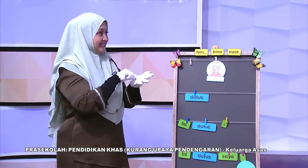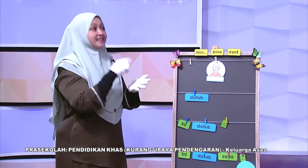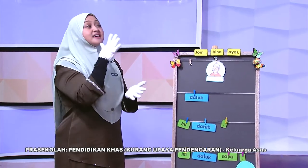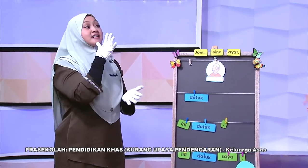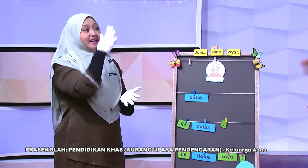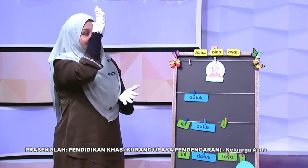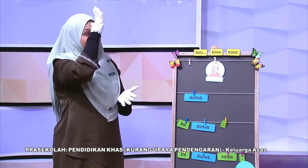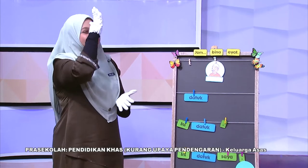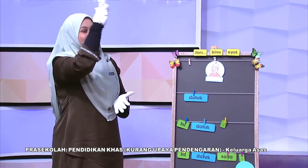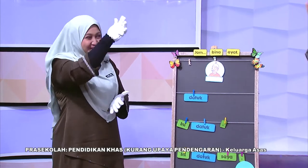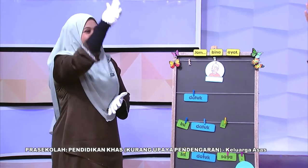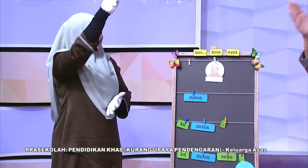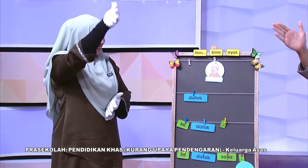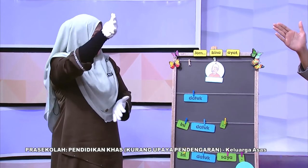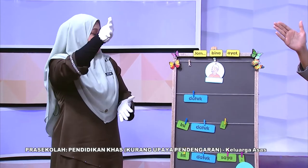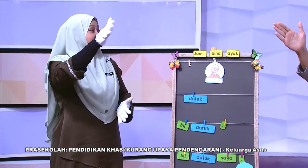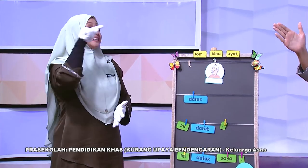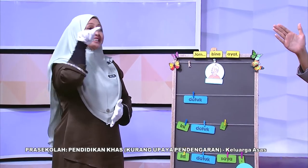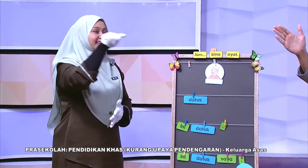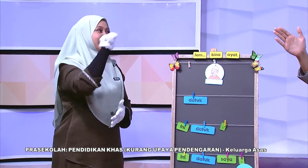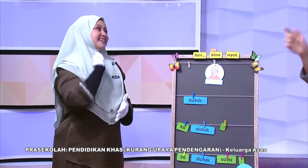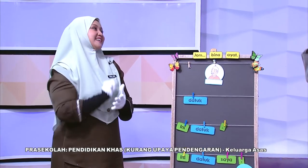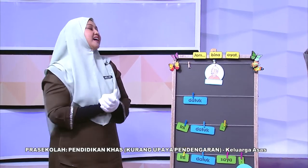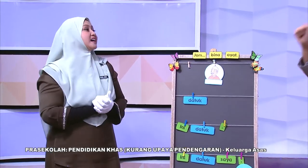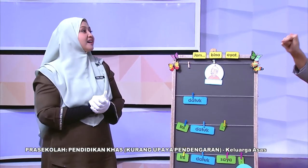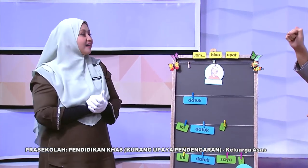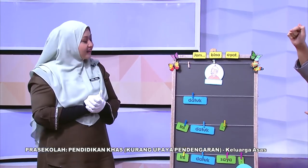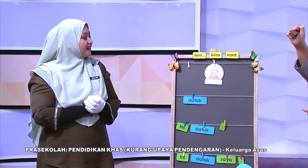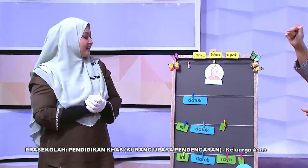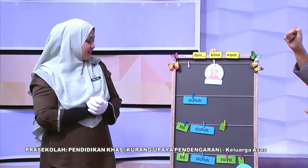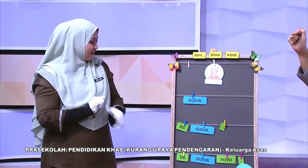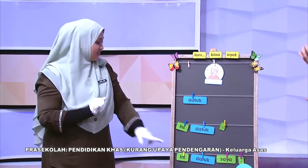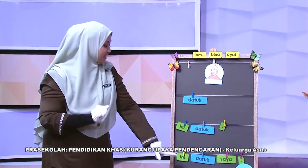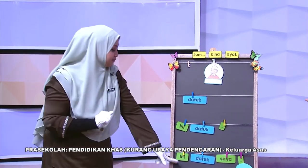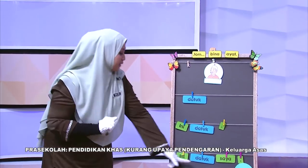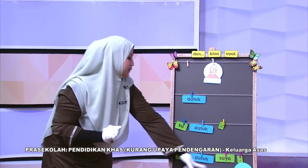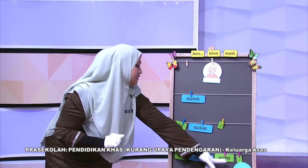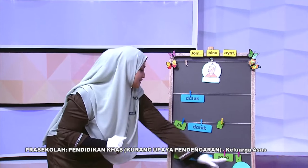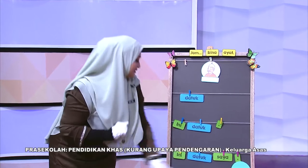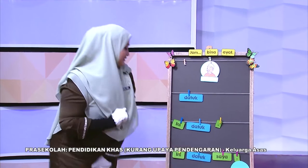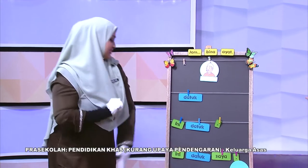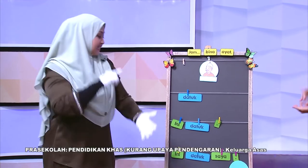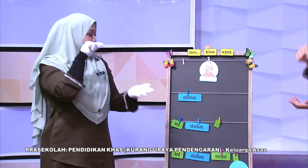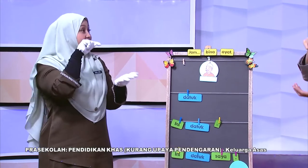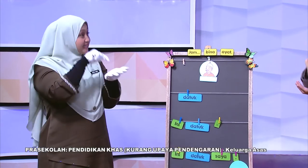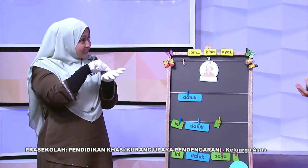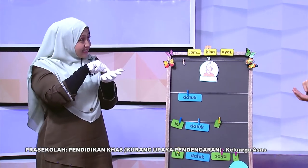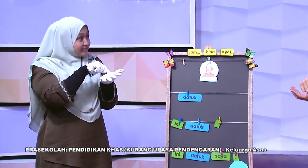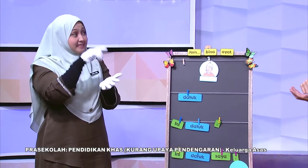Eh betul titik mungkin letak titik juga pasti Hidup sama sebanyak ini